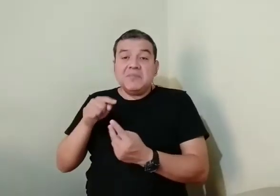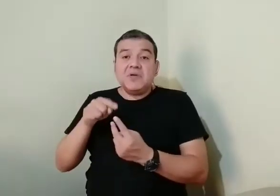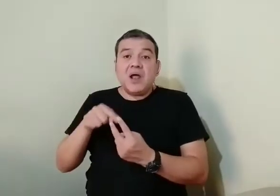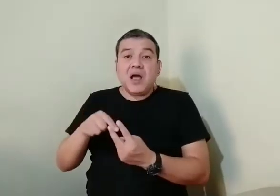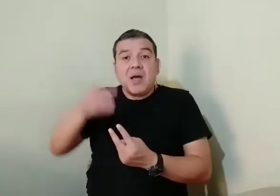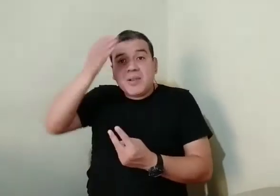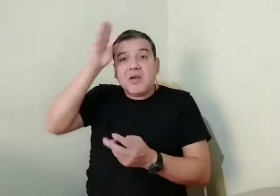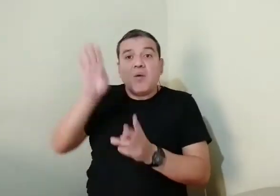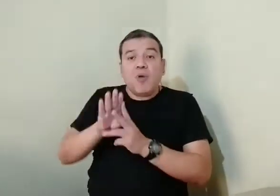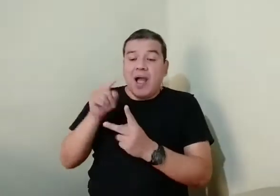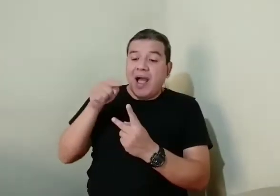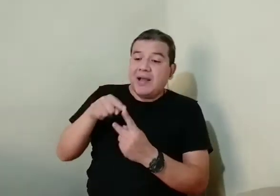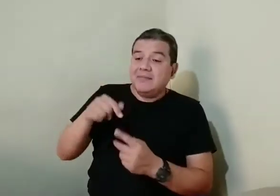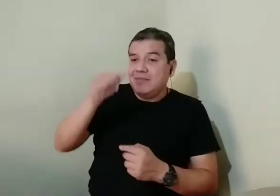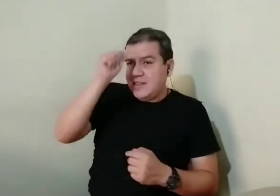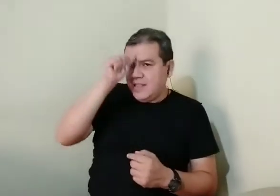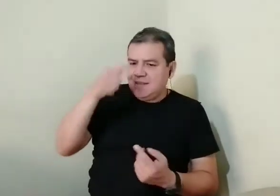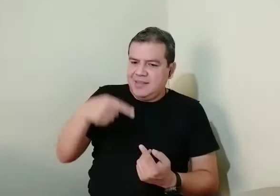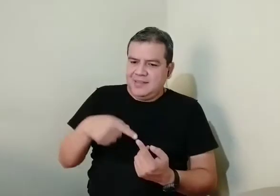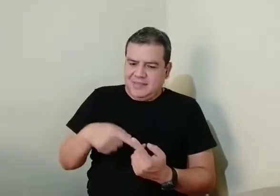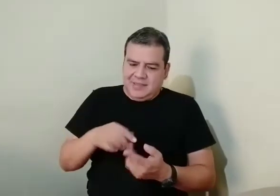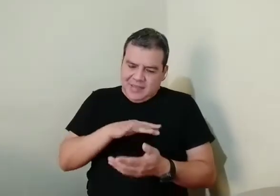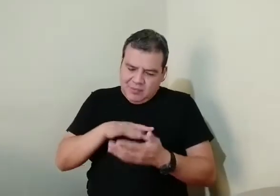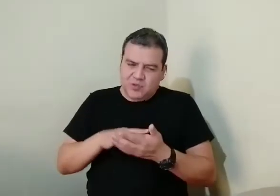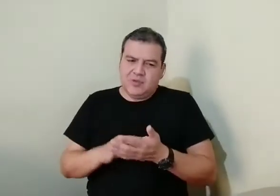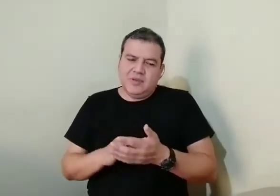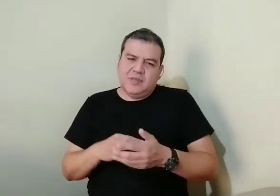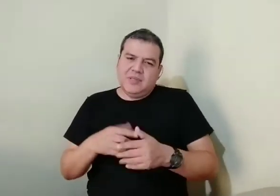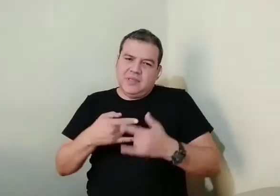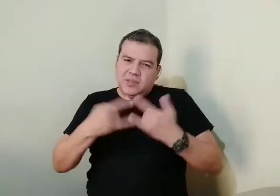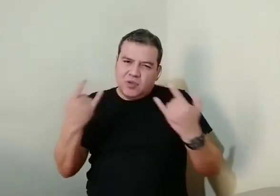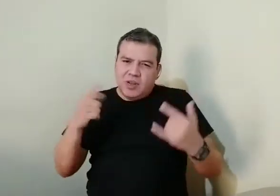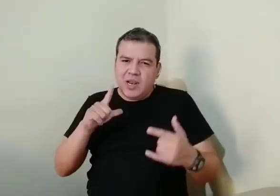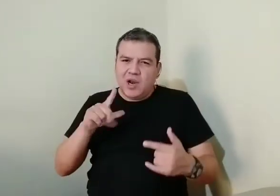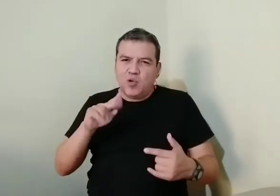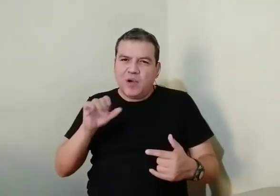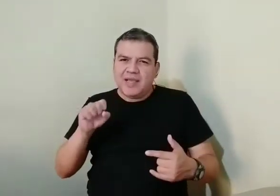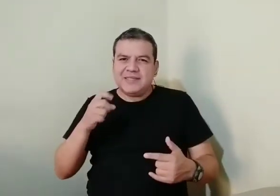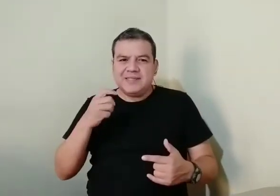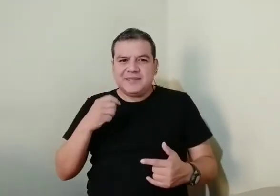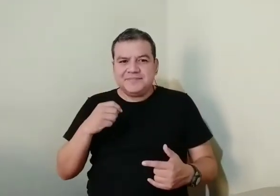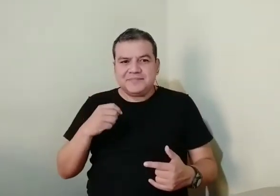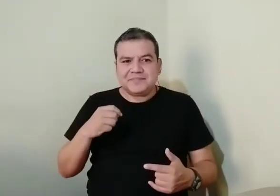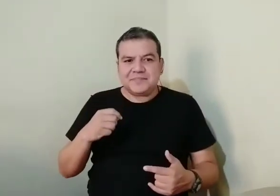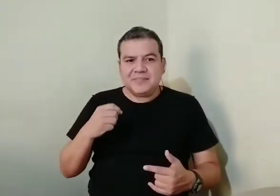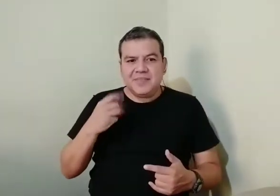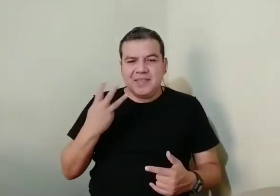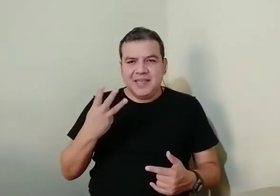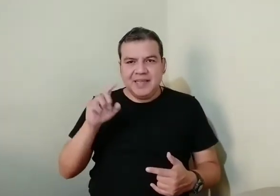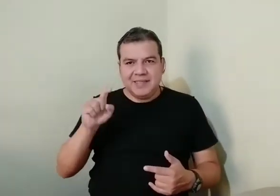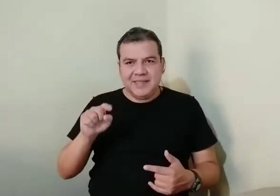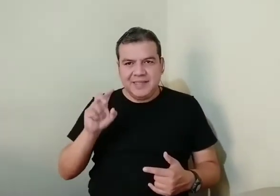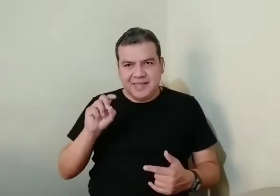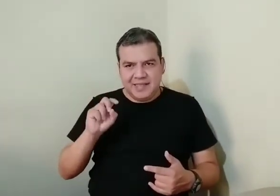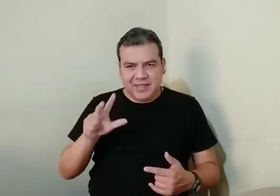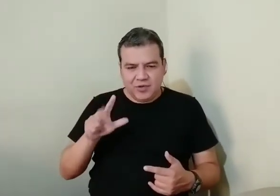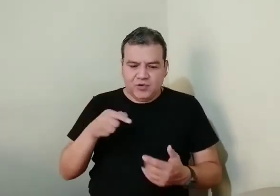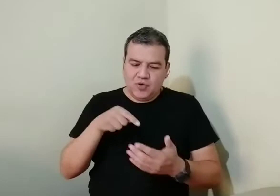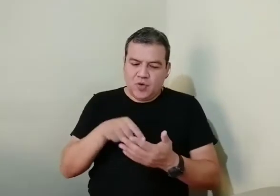recibieron instrucción los hijos del Altísimo. Su escuela era,